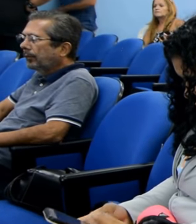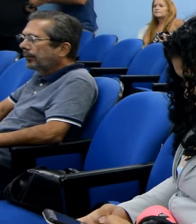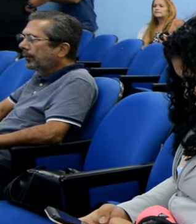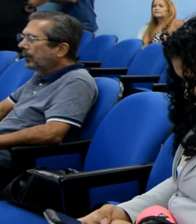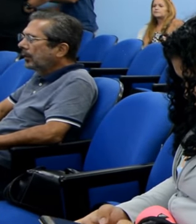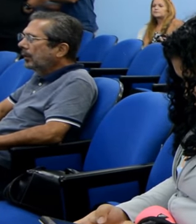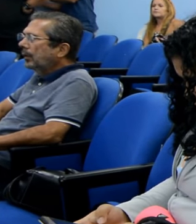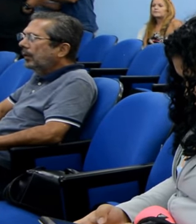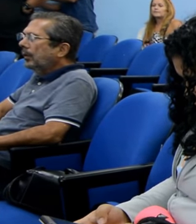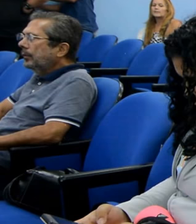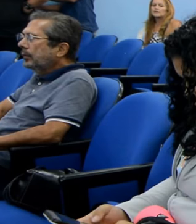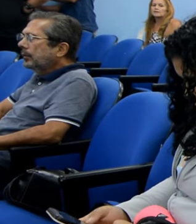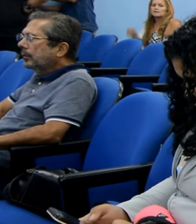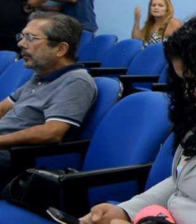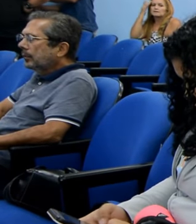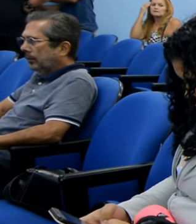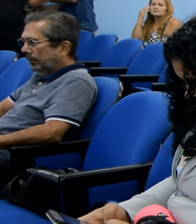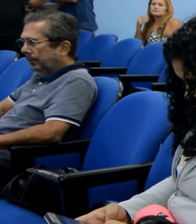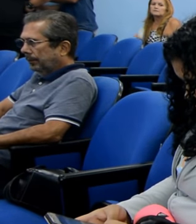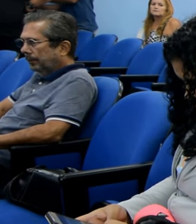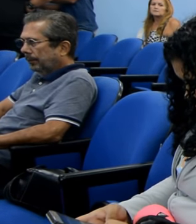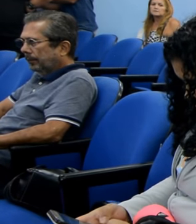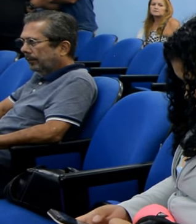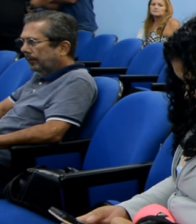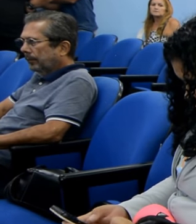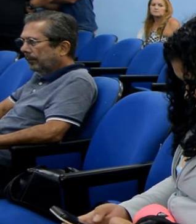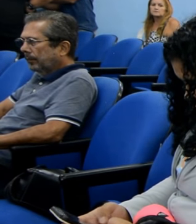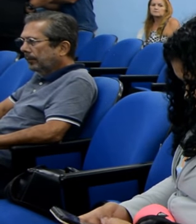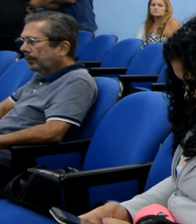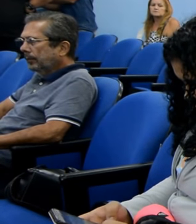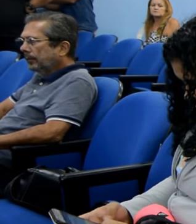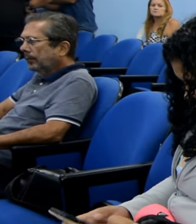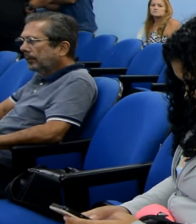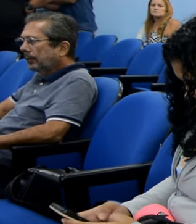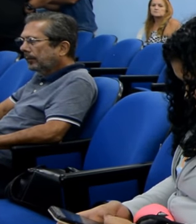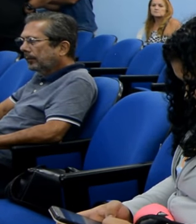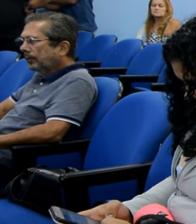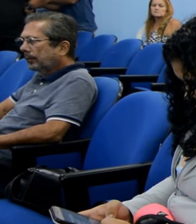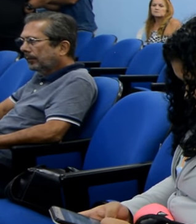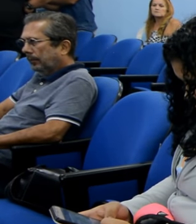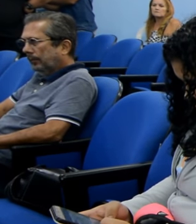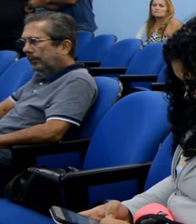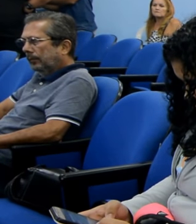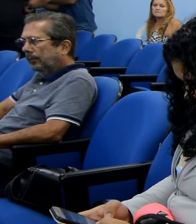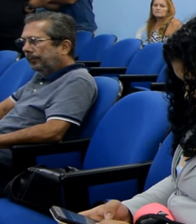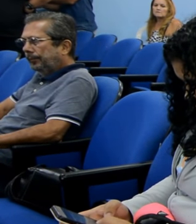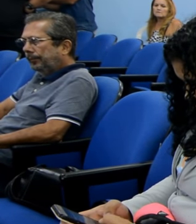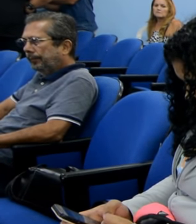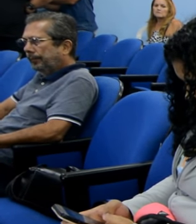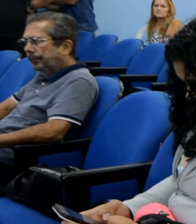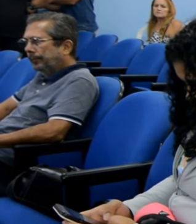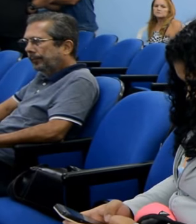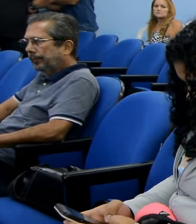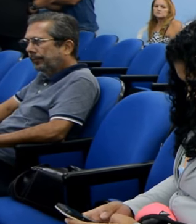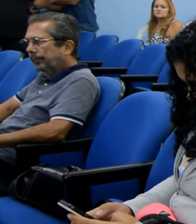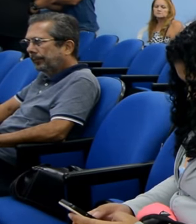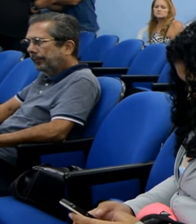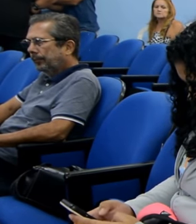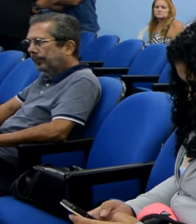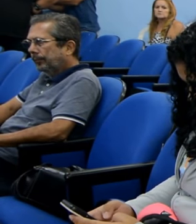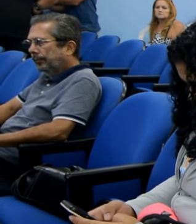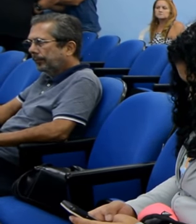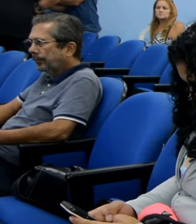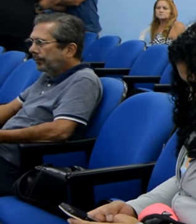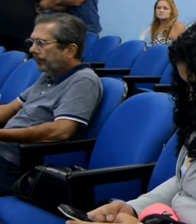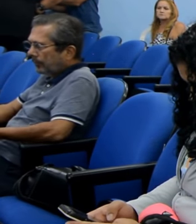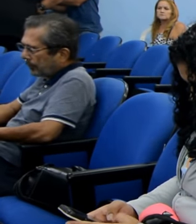e apresentando para vocês as propostas? É muito importante nós sabermos quem são as pessoas que nos representam para a gente